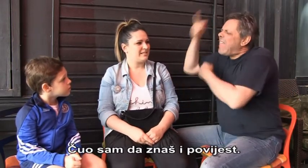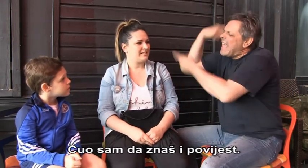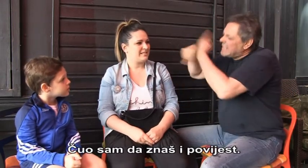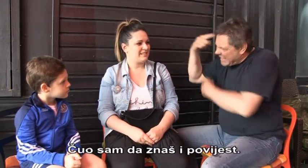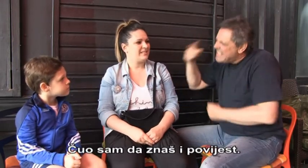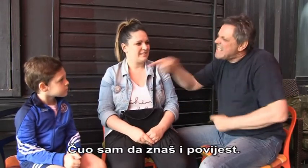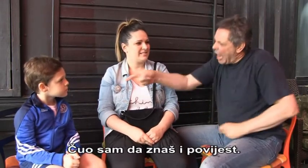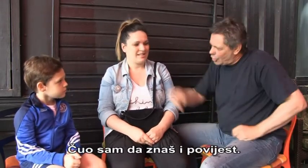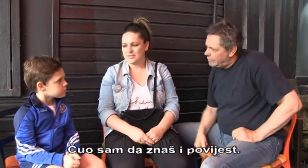Povijest ti znaš.